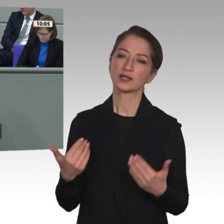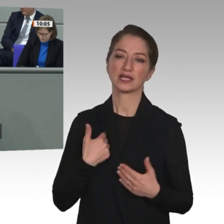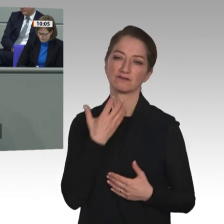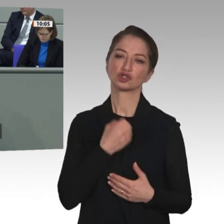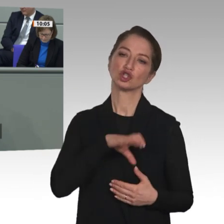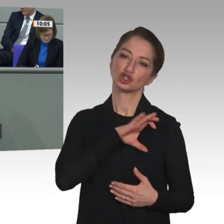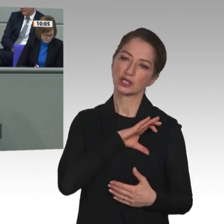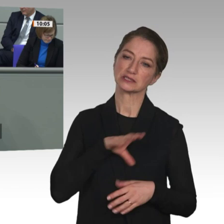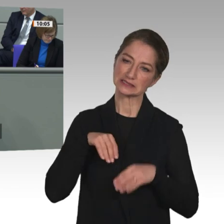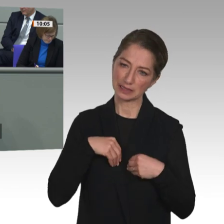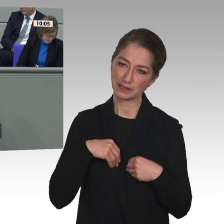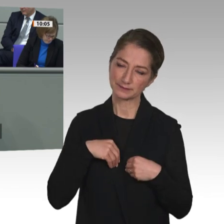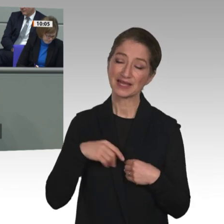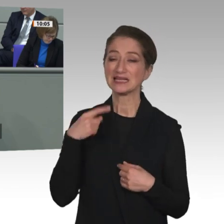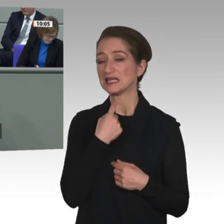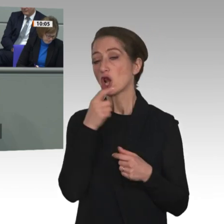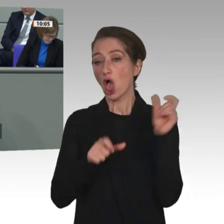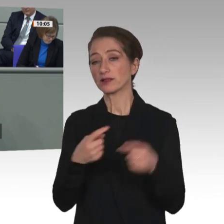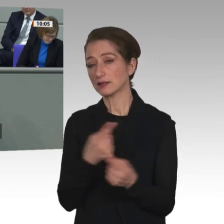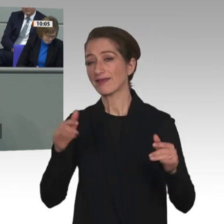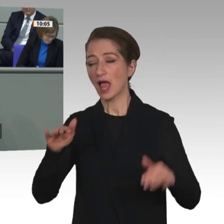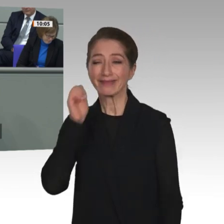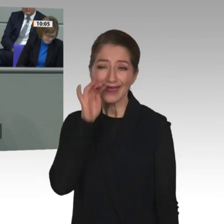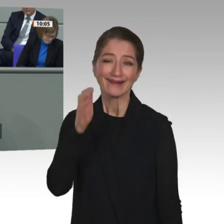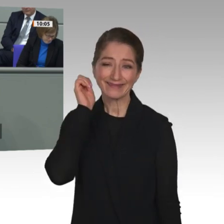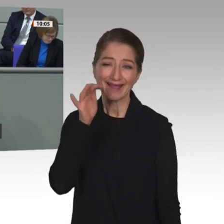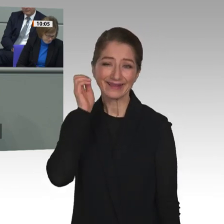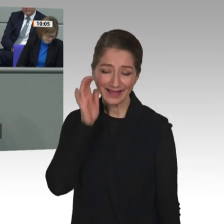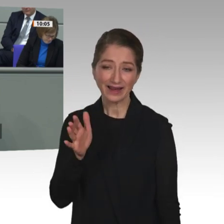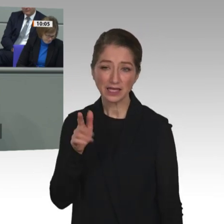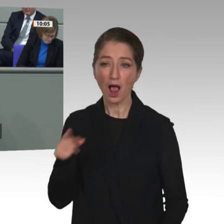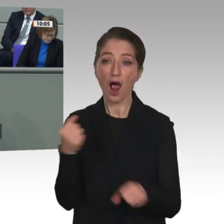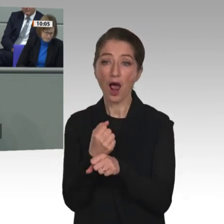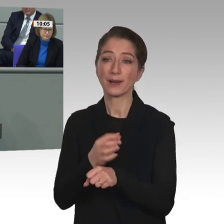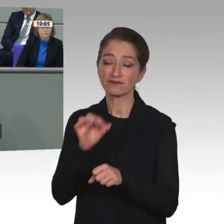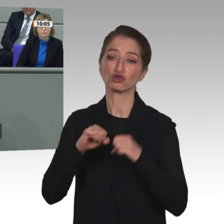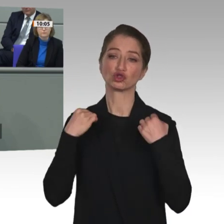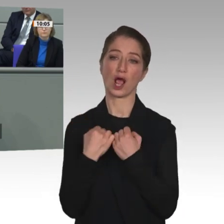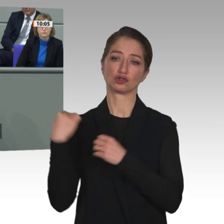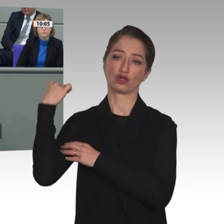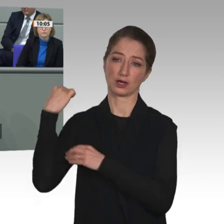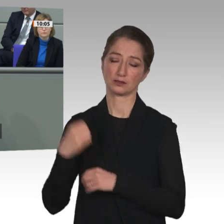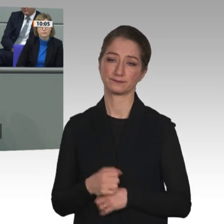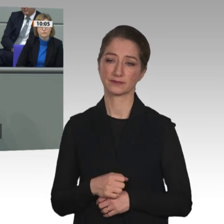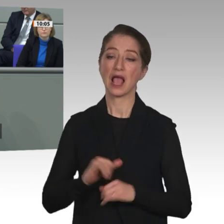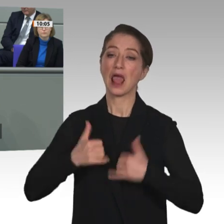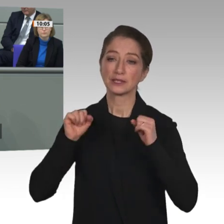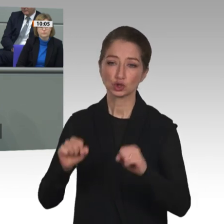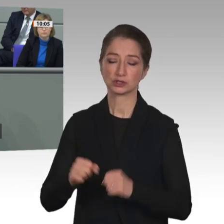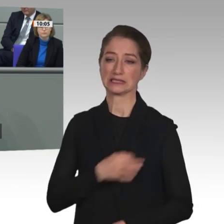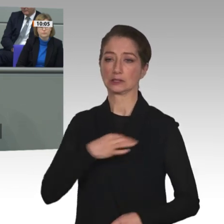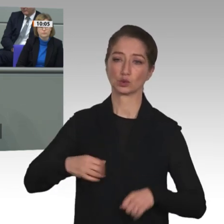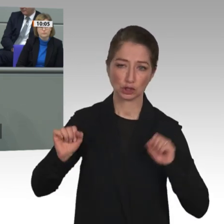den Rücken zu stärken, die täglich für diesen starken Staat arbeiten, wenn es um den Schutz des Lebens, der